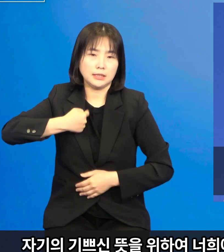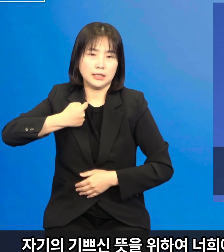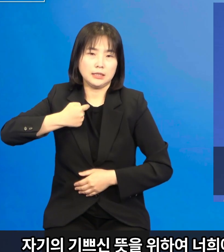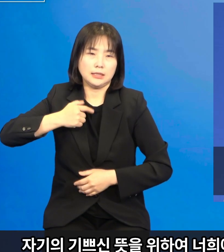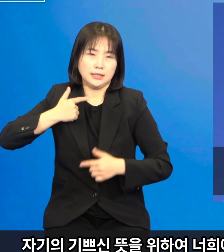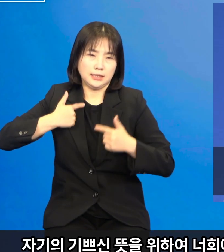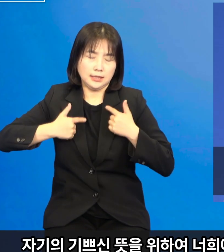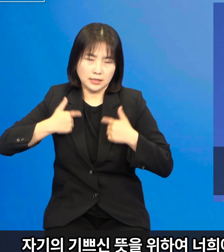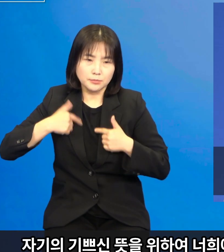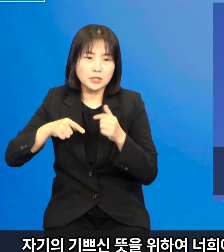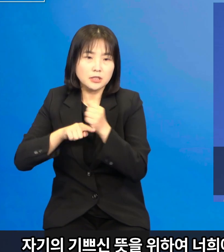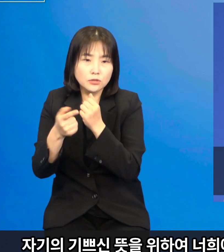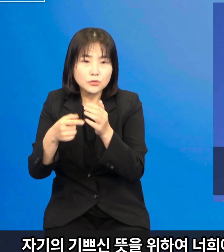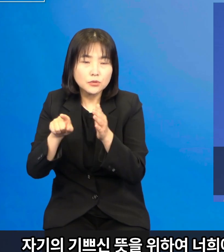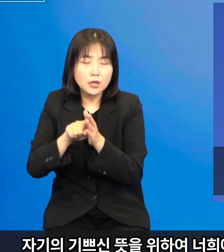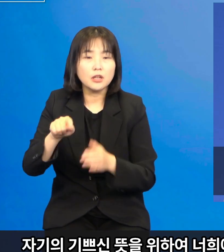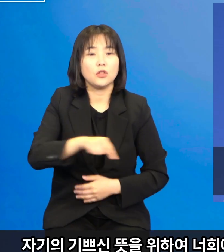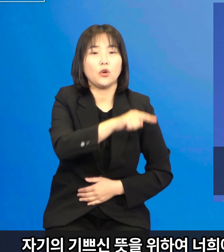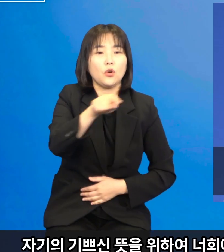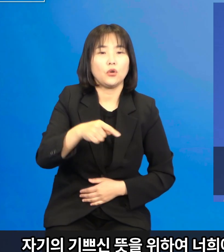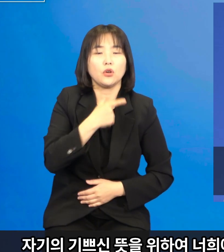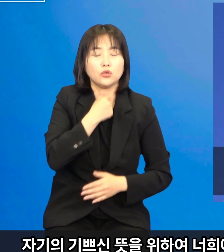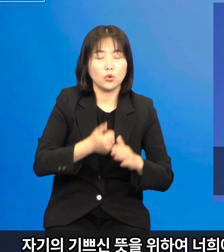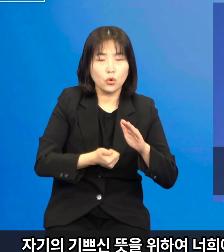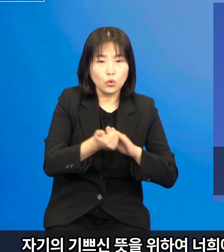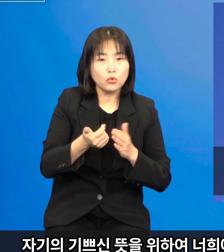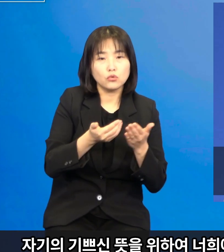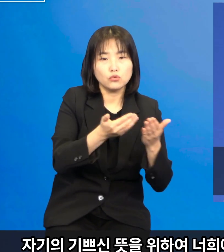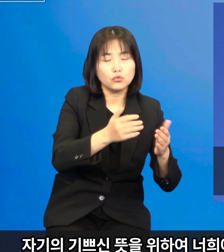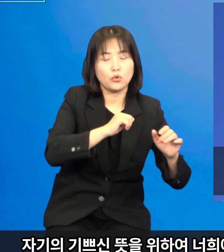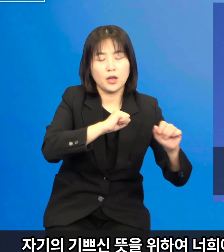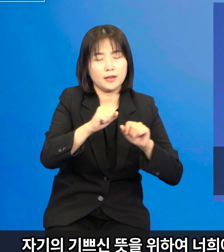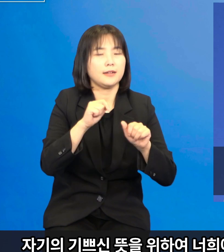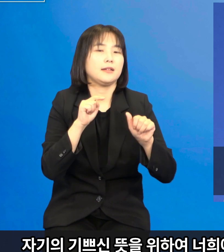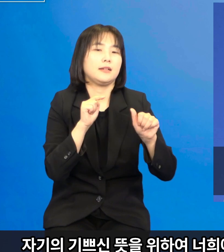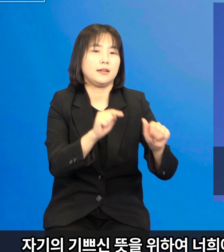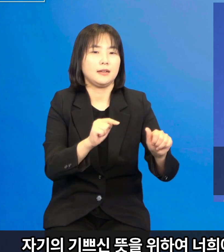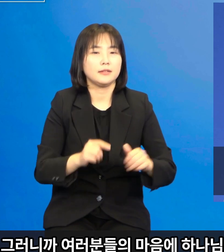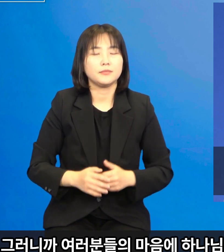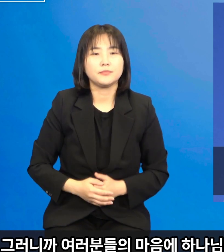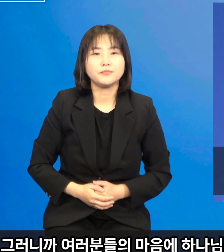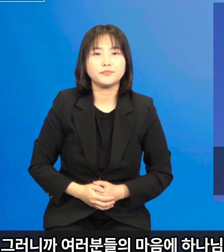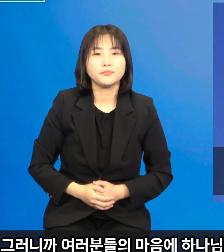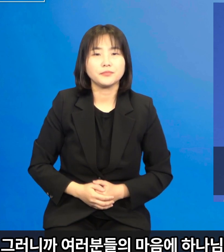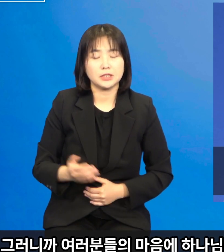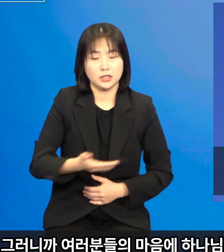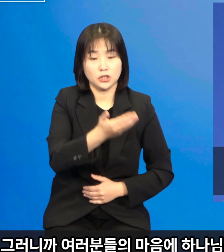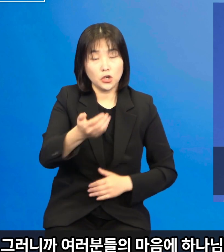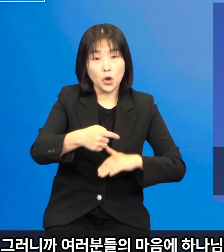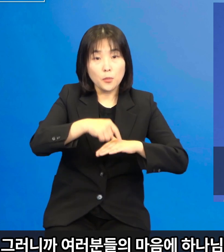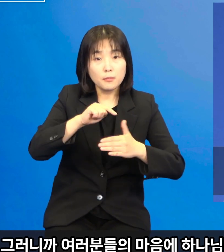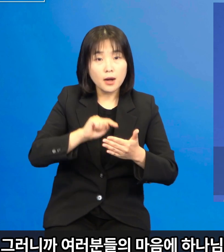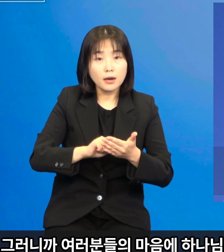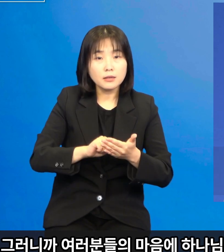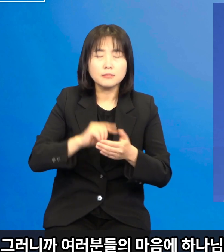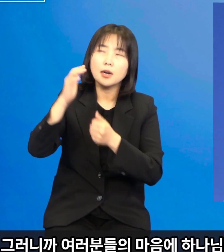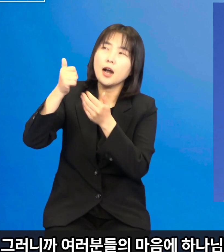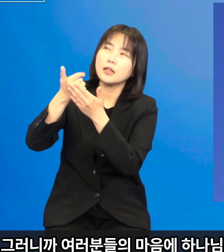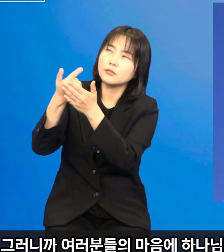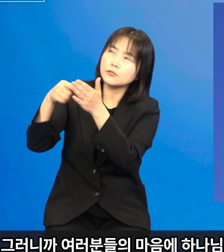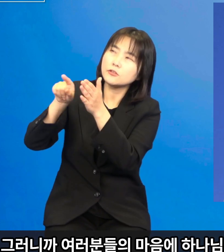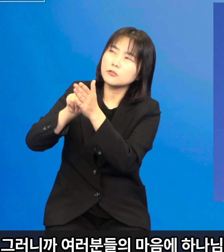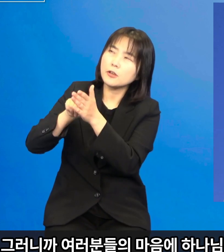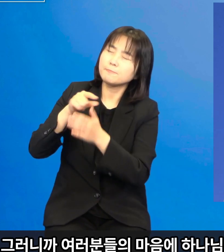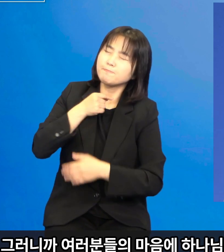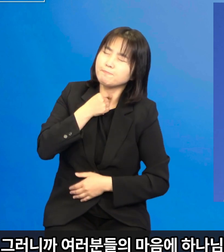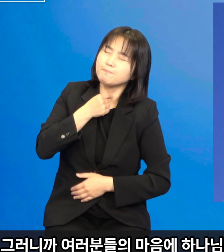자기 기쁘신 뜻을 위하여 너희에게 소원을 두고 행하게 하시나니. 그러니까 여러분들의 마음에 하나님을 위해